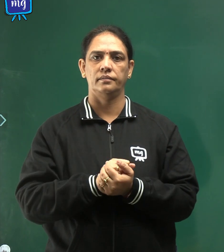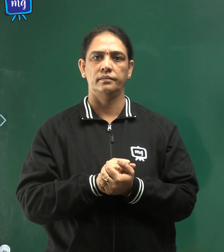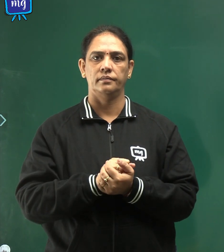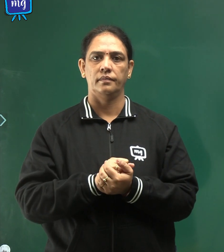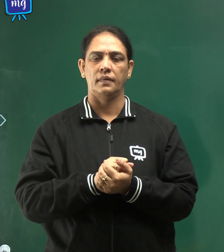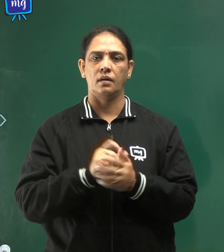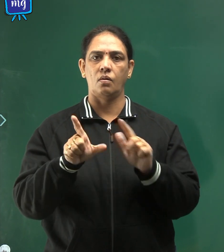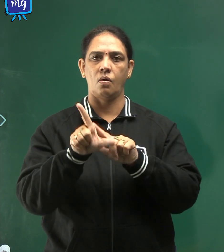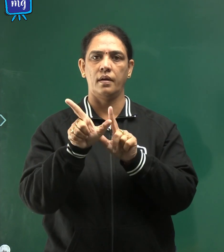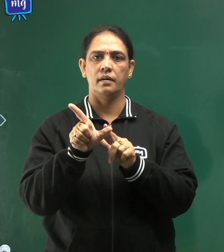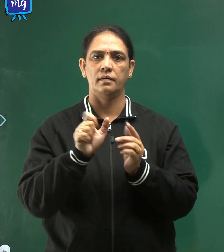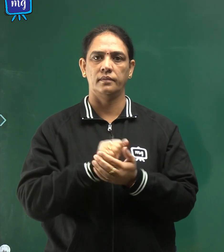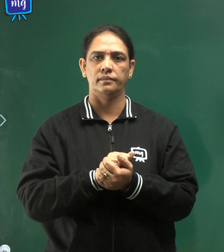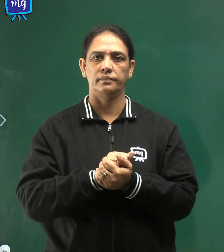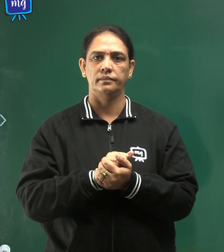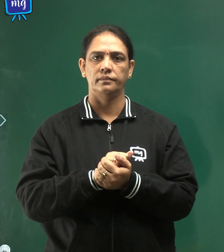कोण